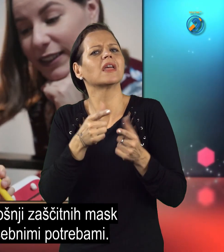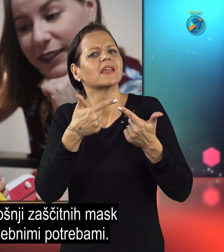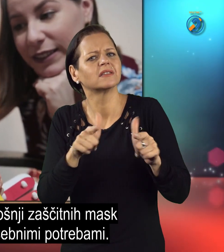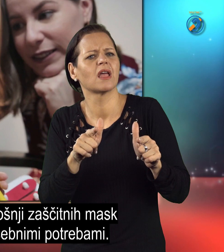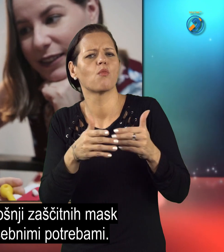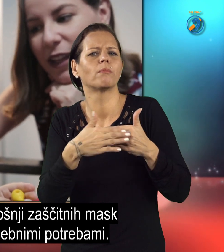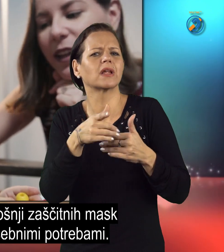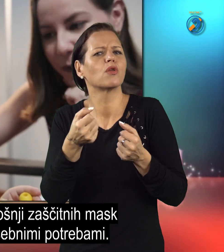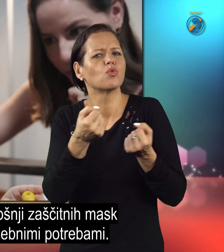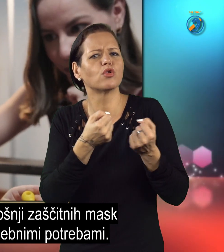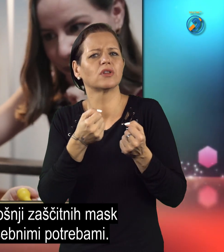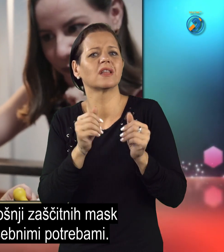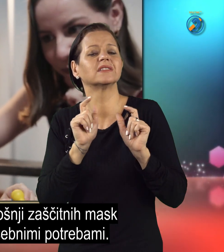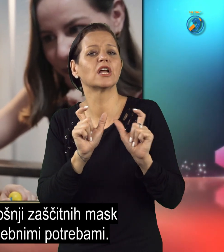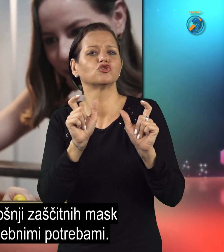posebnimi potrebami.